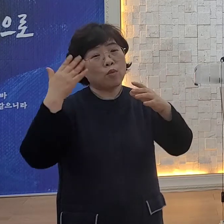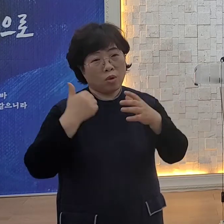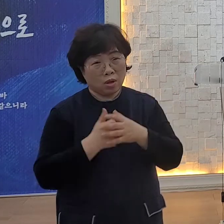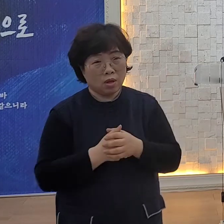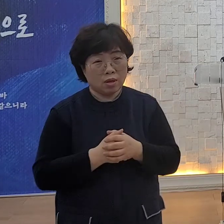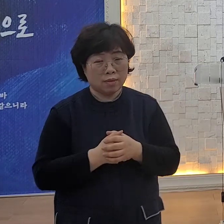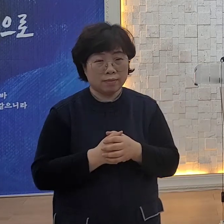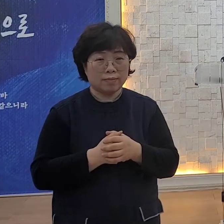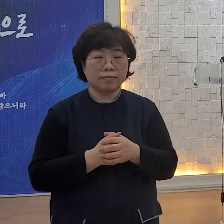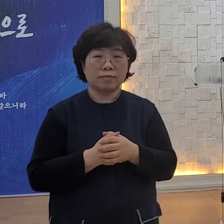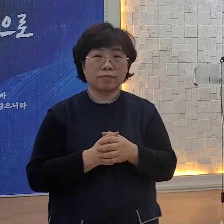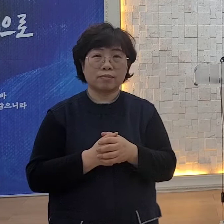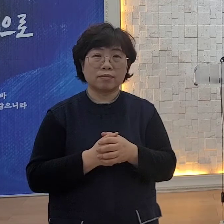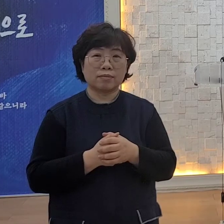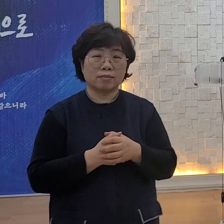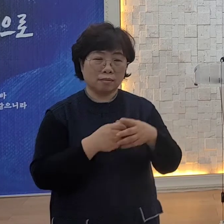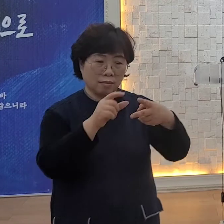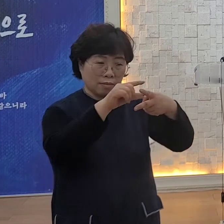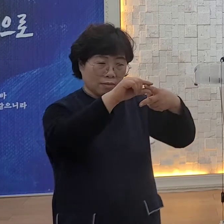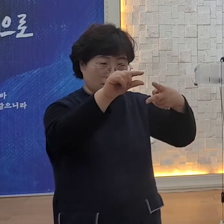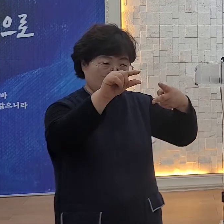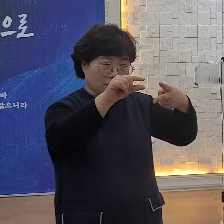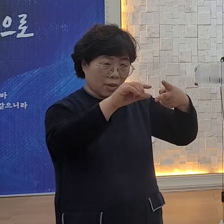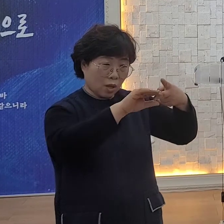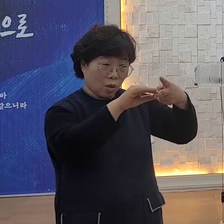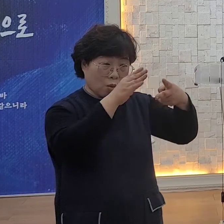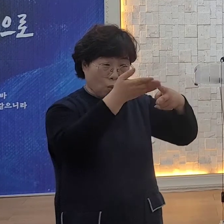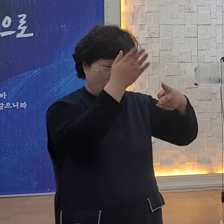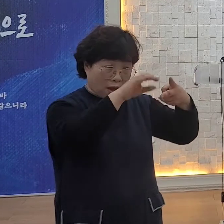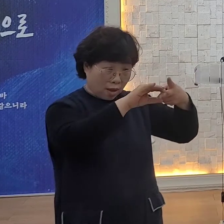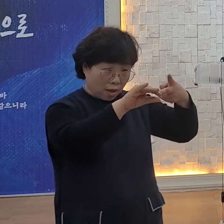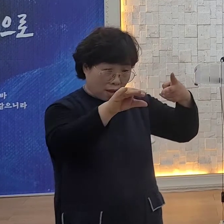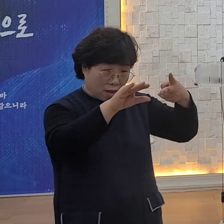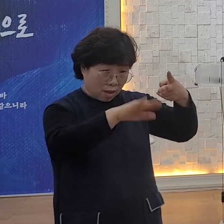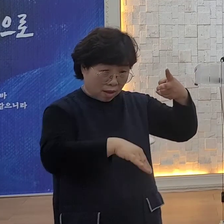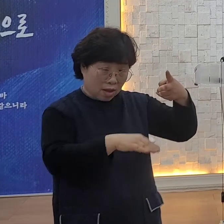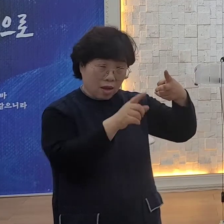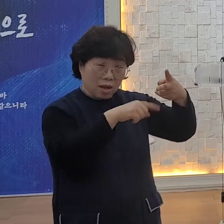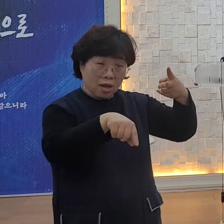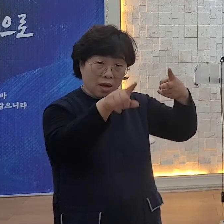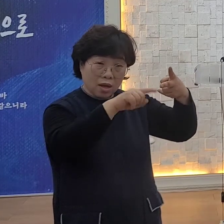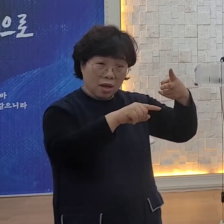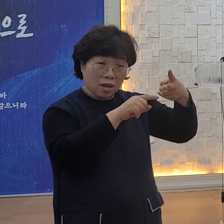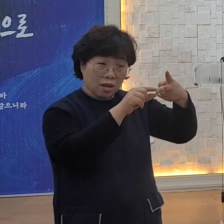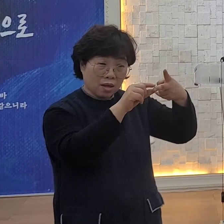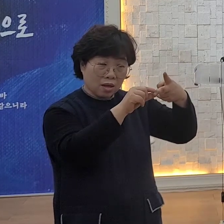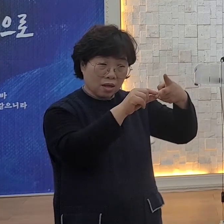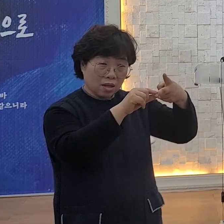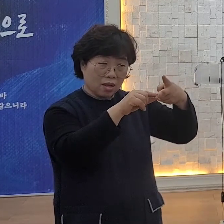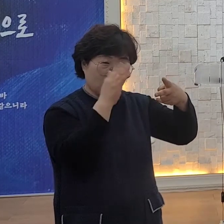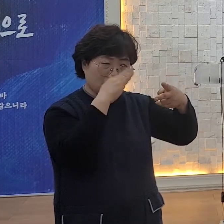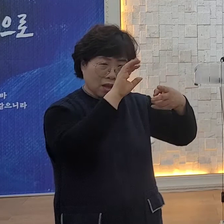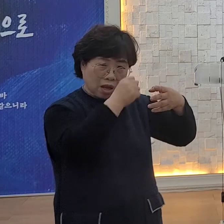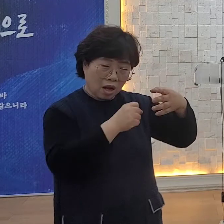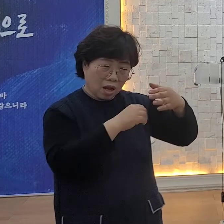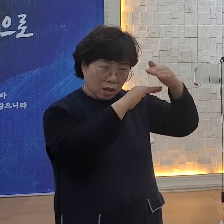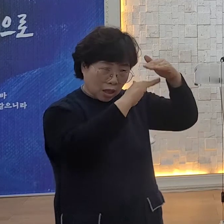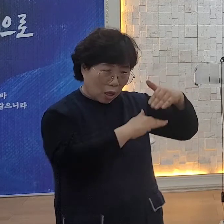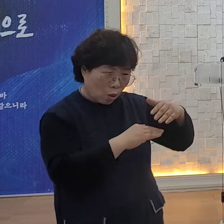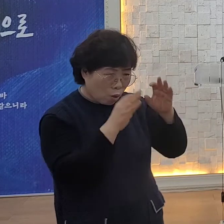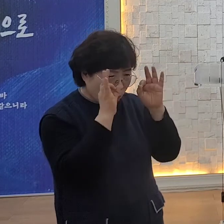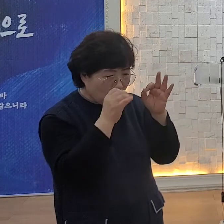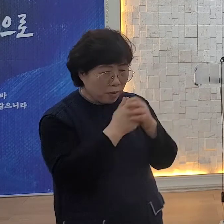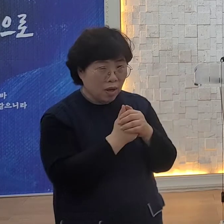이야기를 보면요. 방금 제가 윤리적인 문제라 했잖아요. 그런데 이 29절 이하에 나오는 이 항목들을 한번 잘 보세요. 물론 이